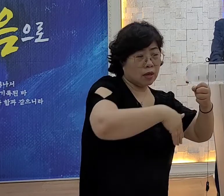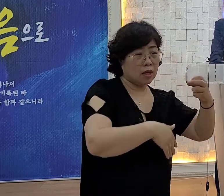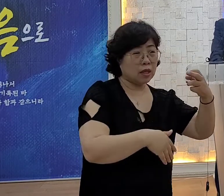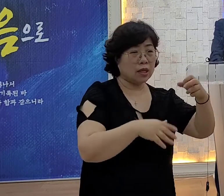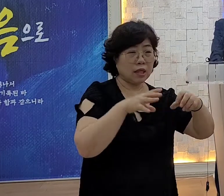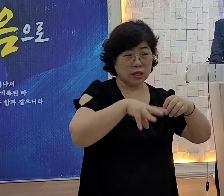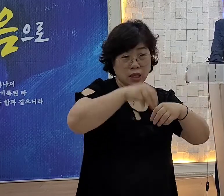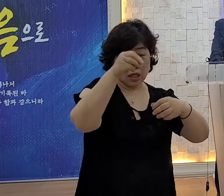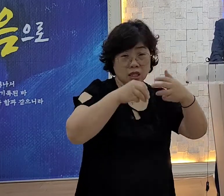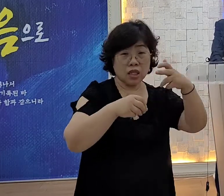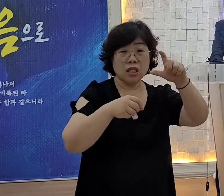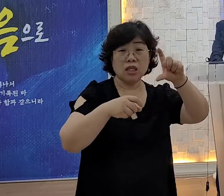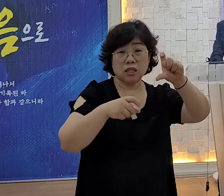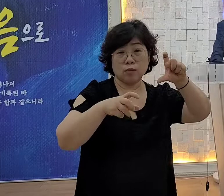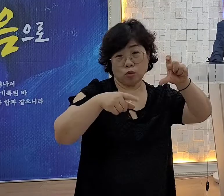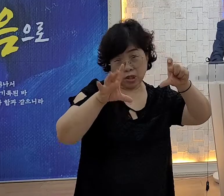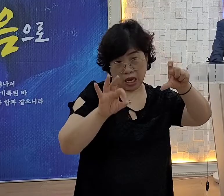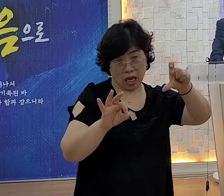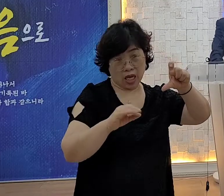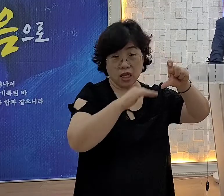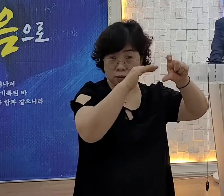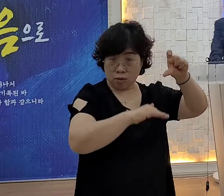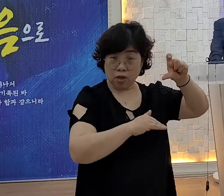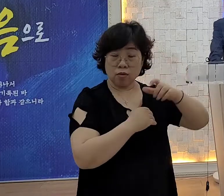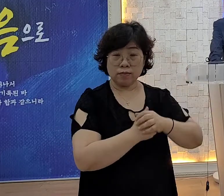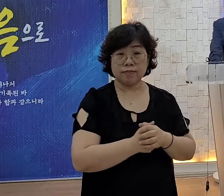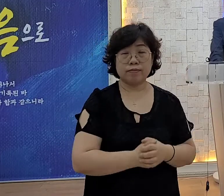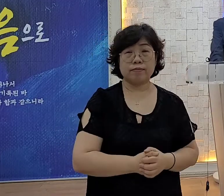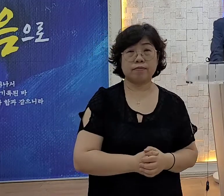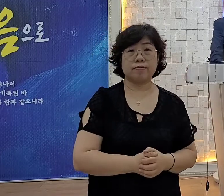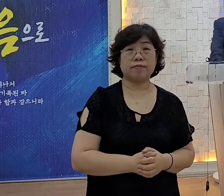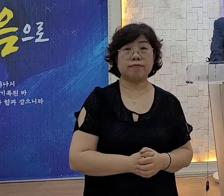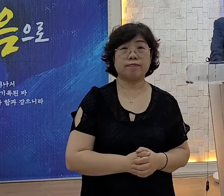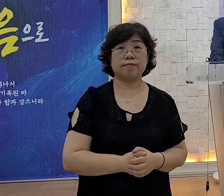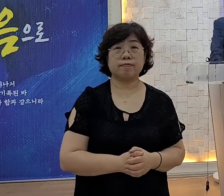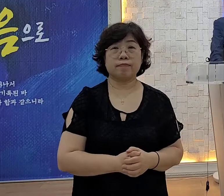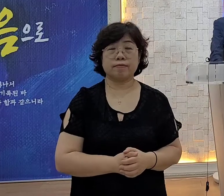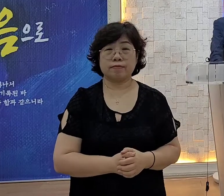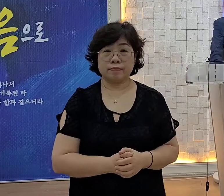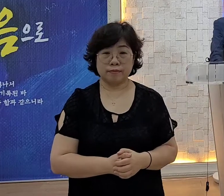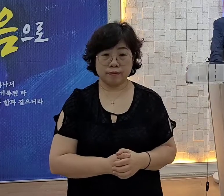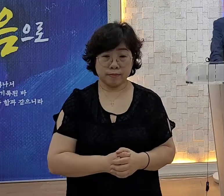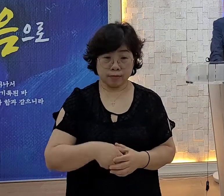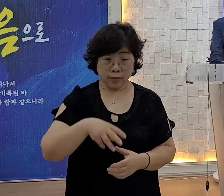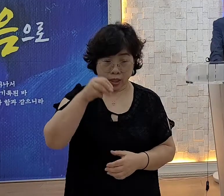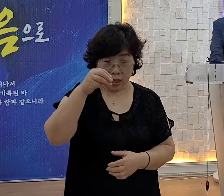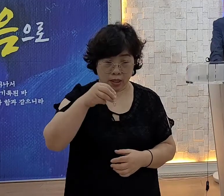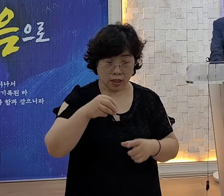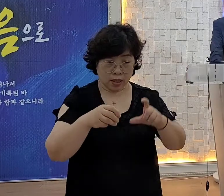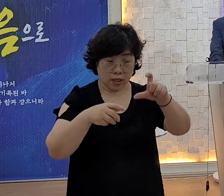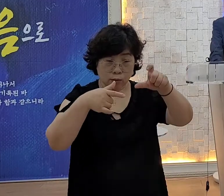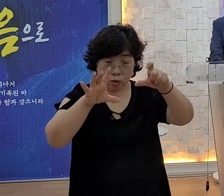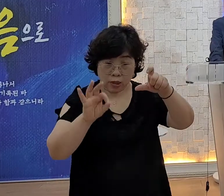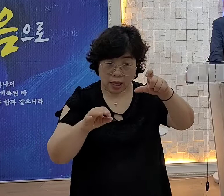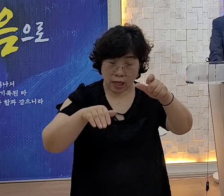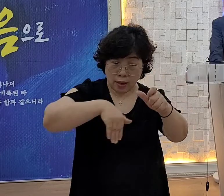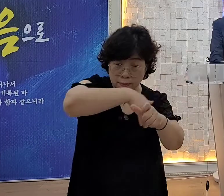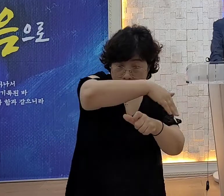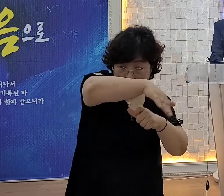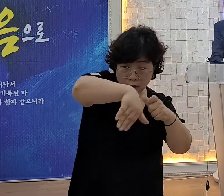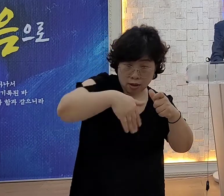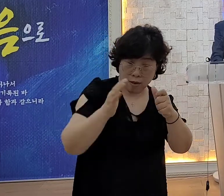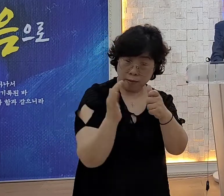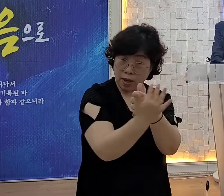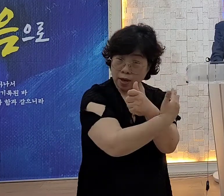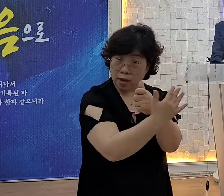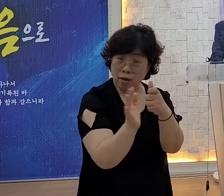됐어요. 자, 10년쯤 됐는데, 자, 이 15장의 배경이 뭐냐면, 그